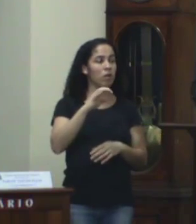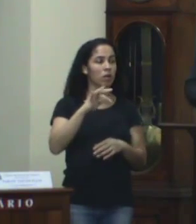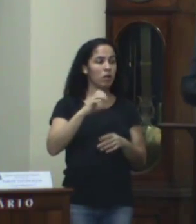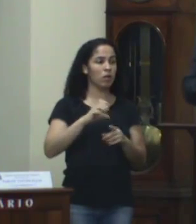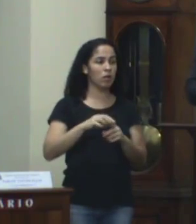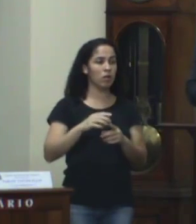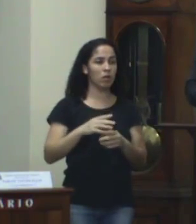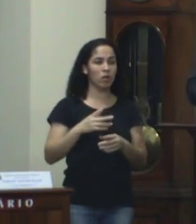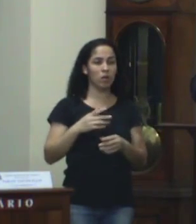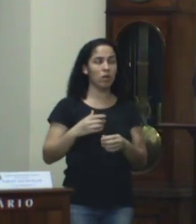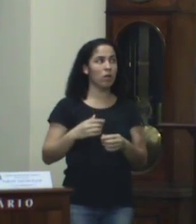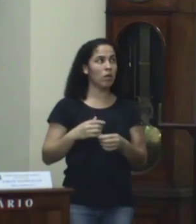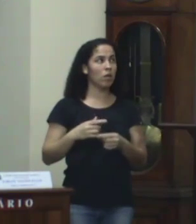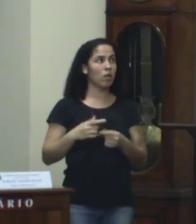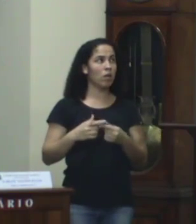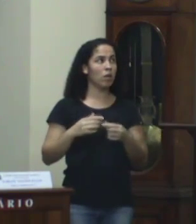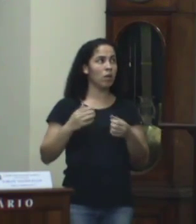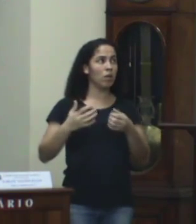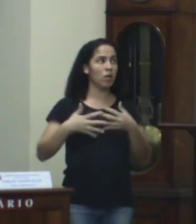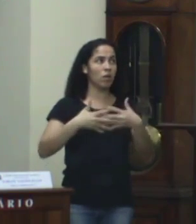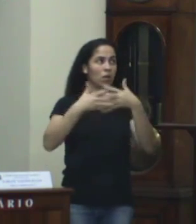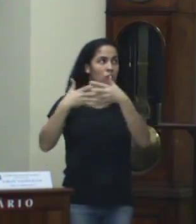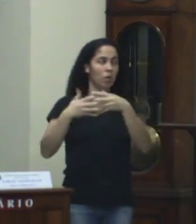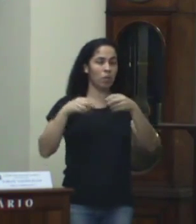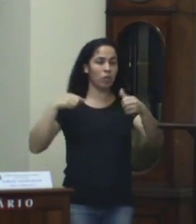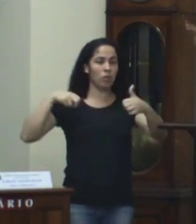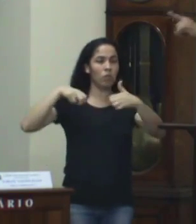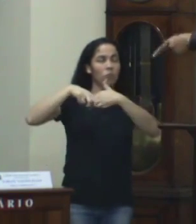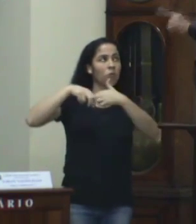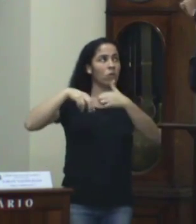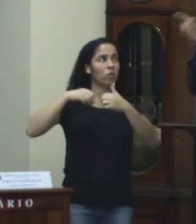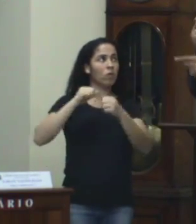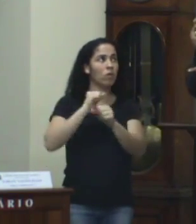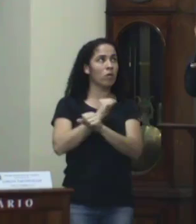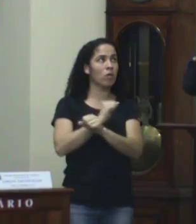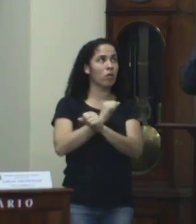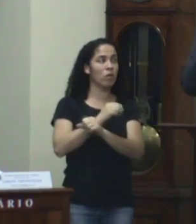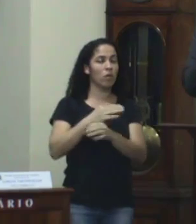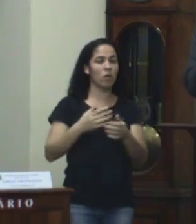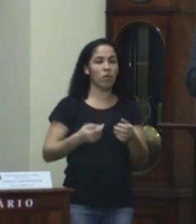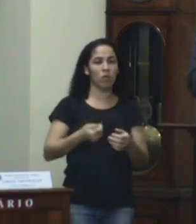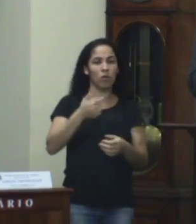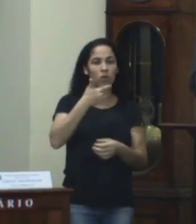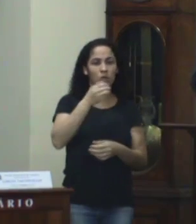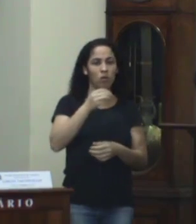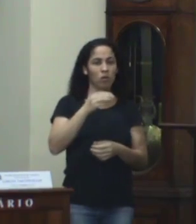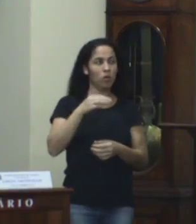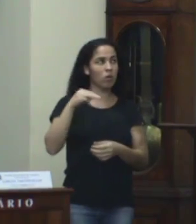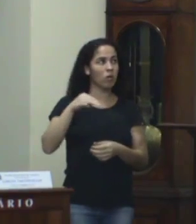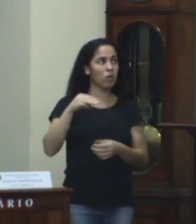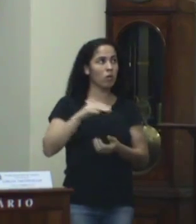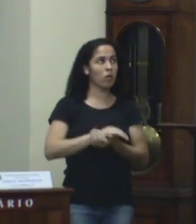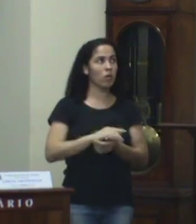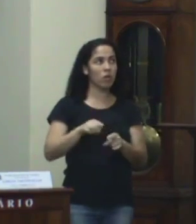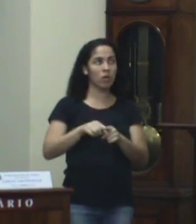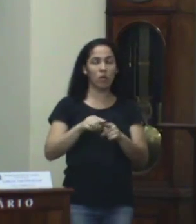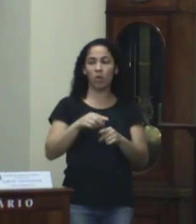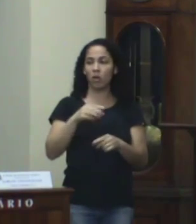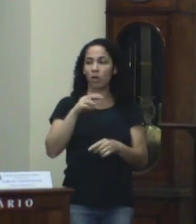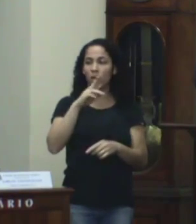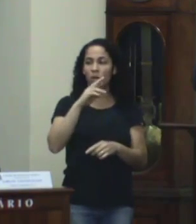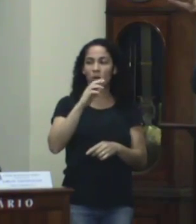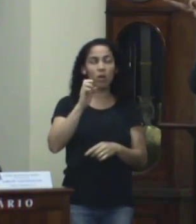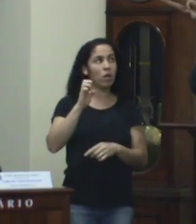região da 145, um caminhão, um carro bateram, fiquei preso lá quase 20 minutos na fila, e eu quero também